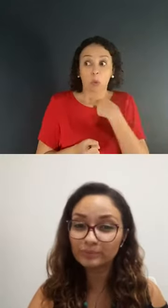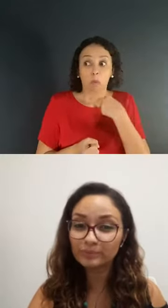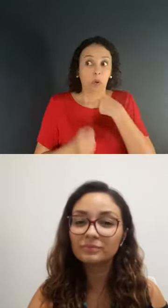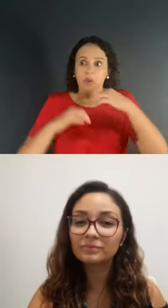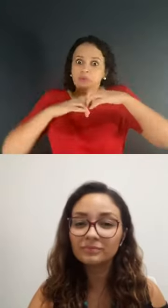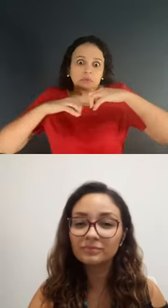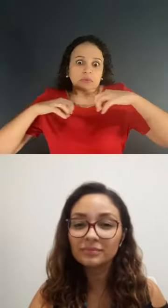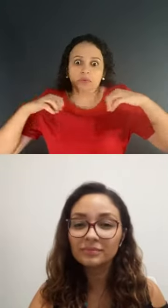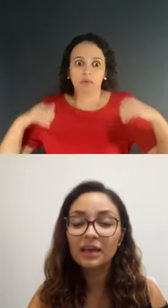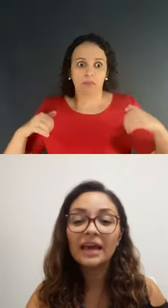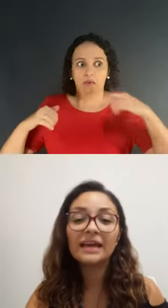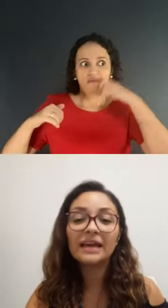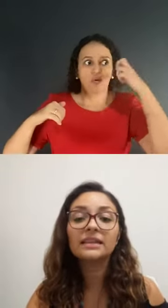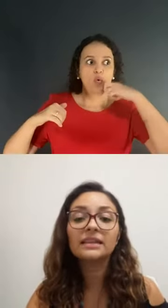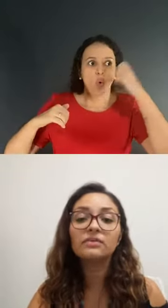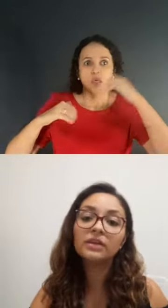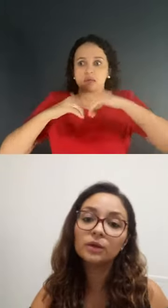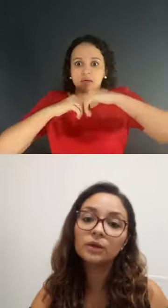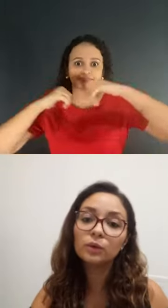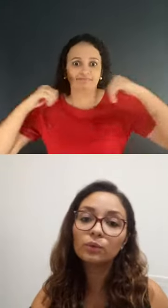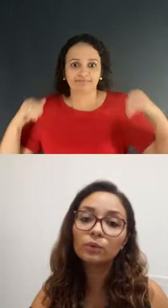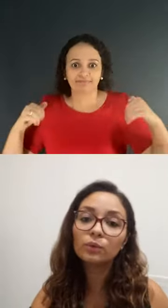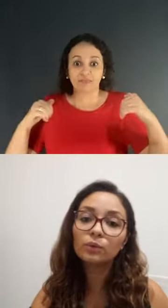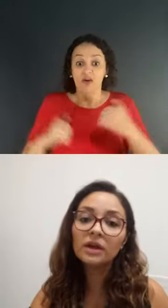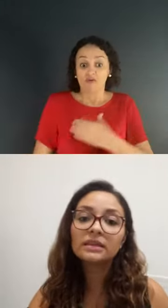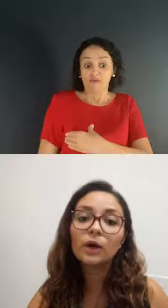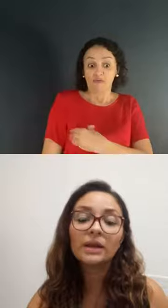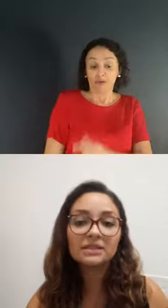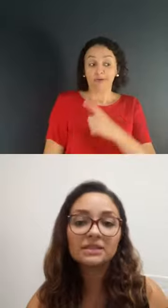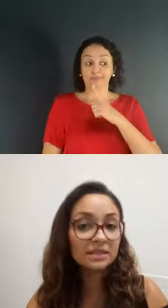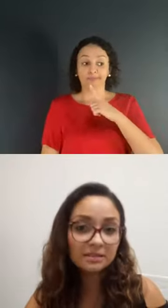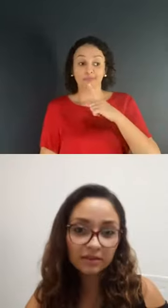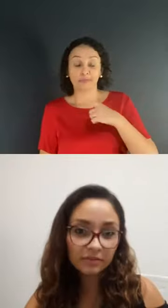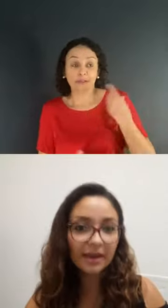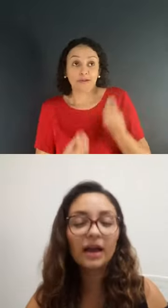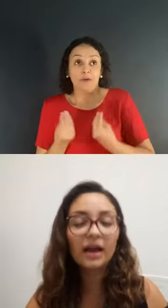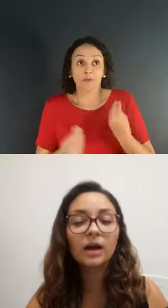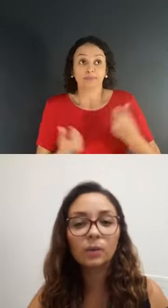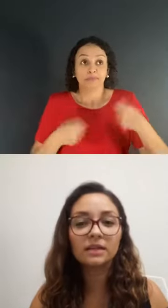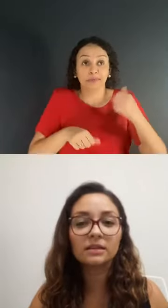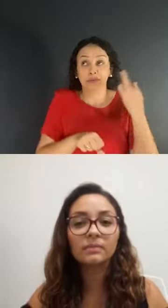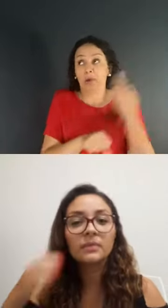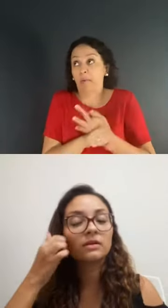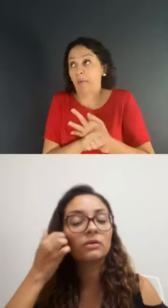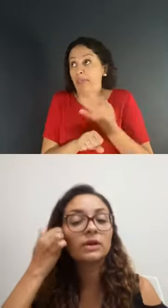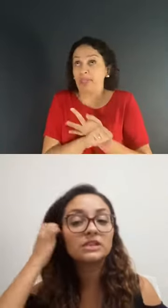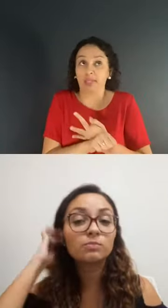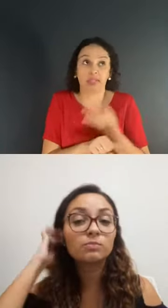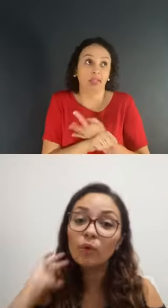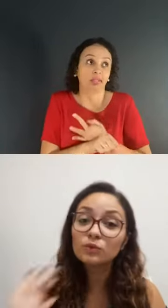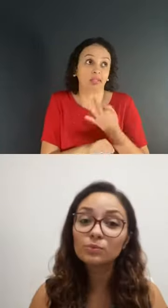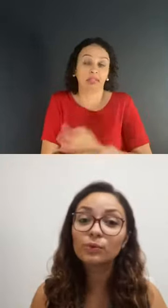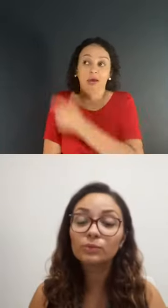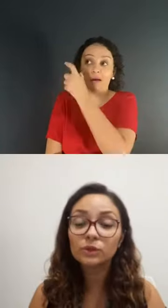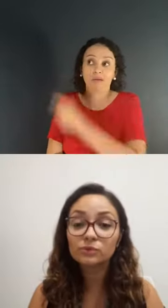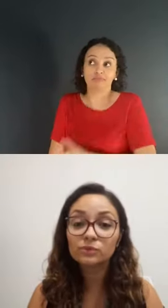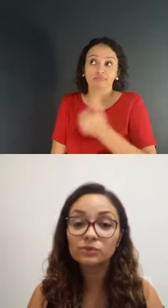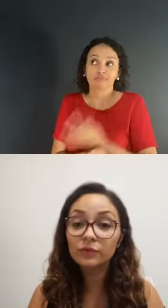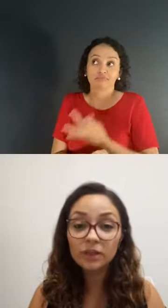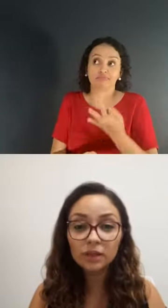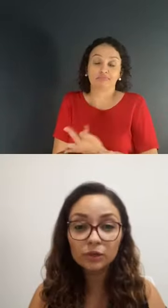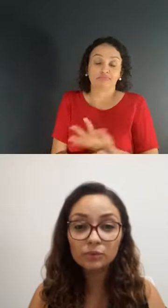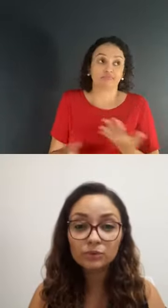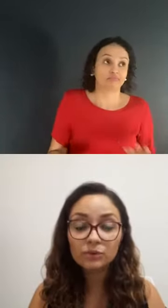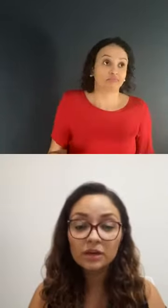marido, né? Ela tem filho, então ela precisa ficar com aquele esposo por conta